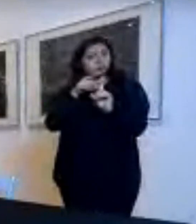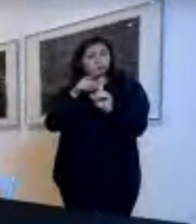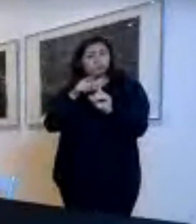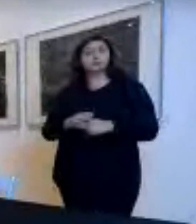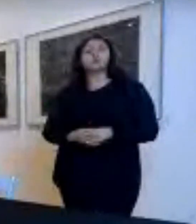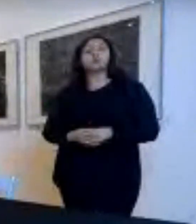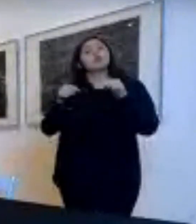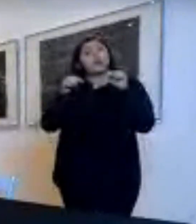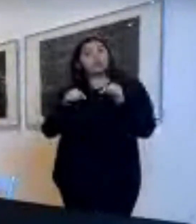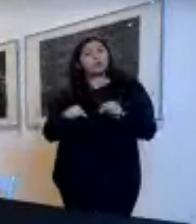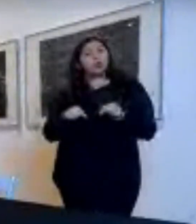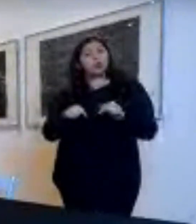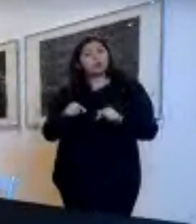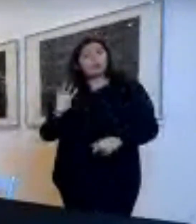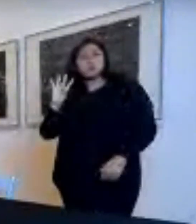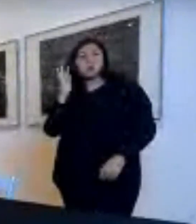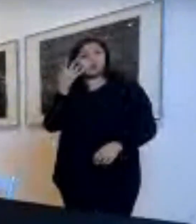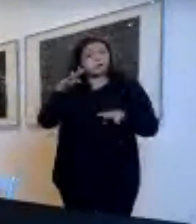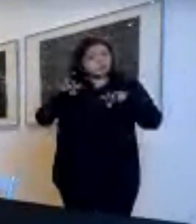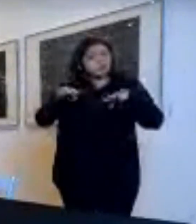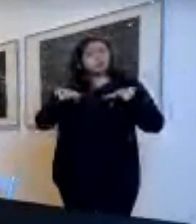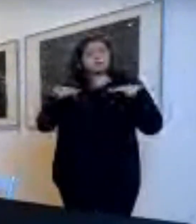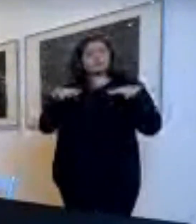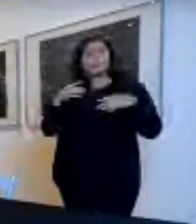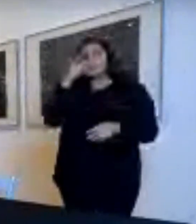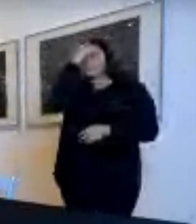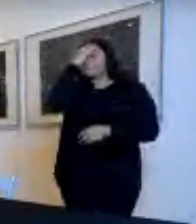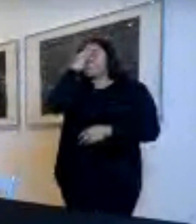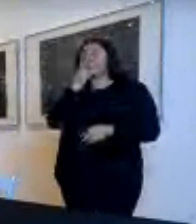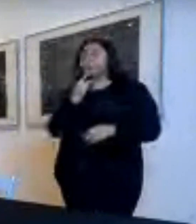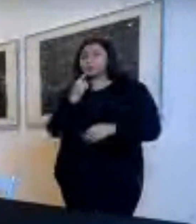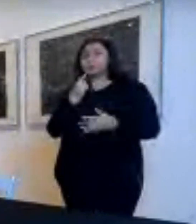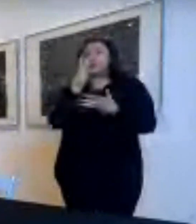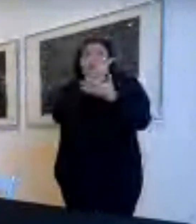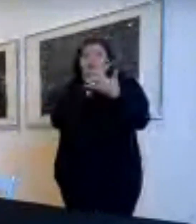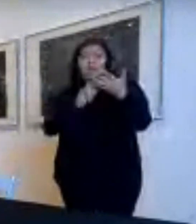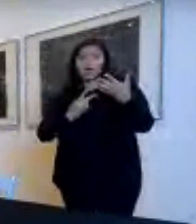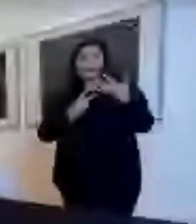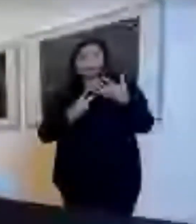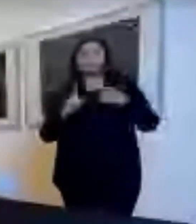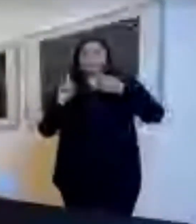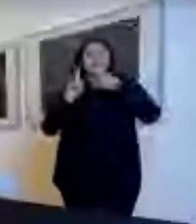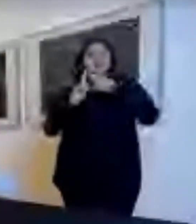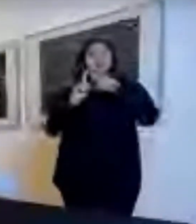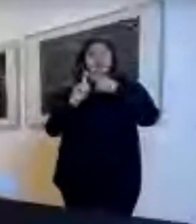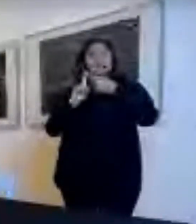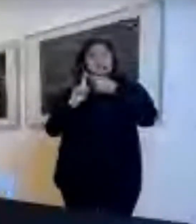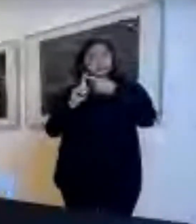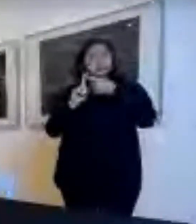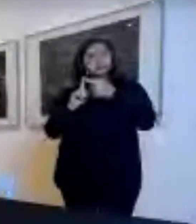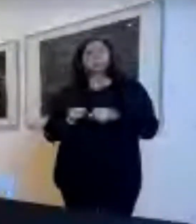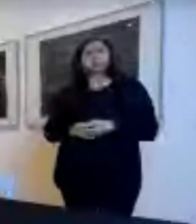bueno, hoy es nuestro cuarto seminario, Museo, Arte y Participación, y no